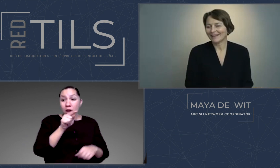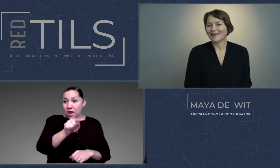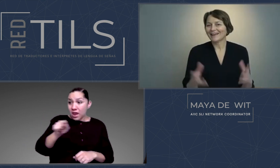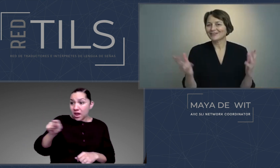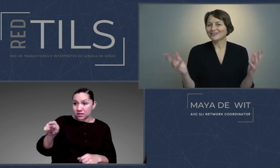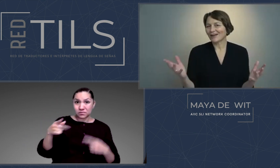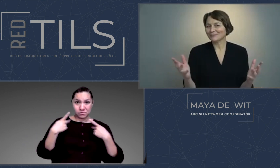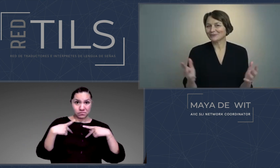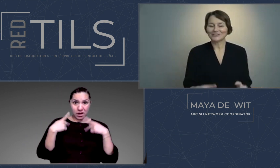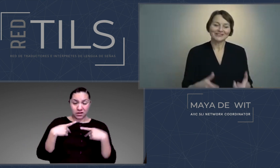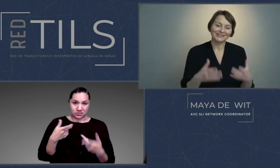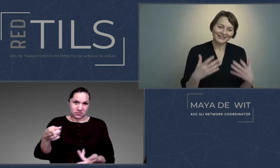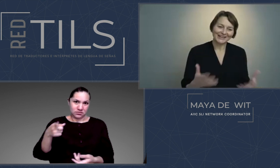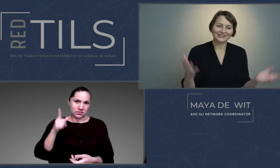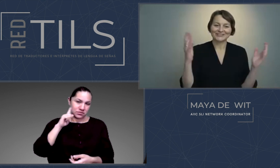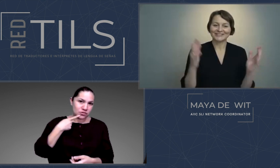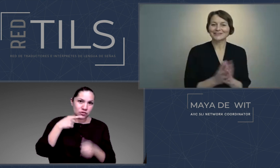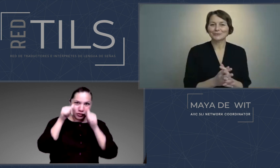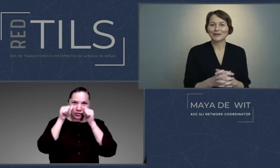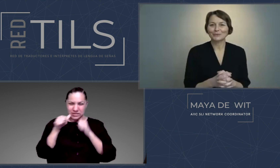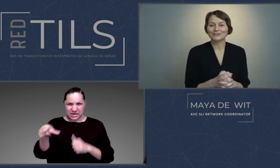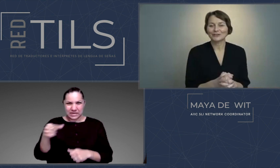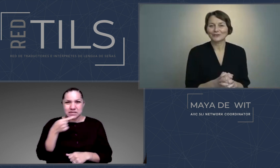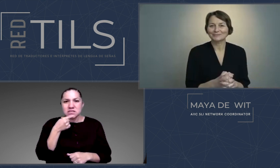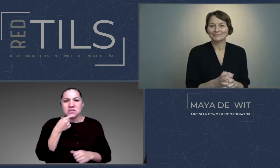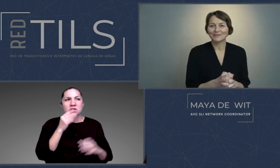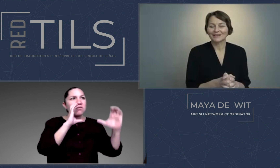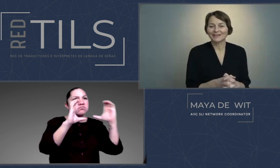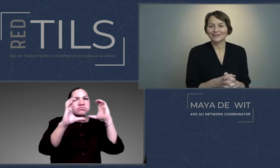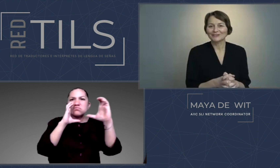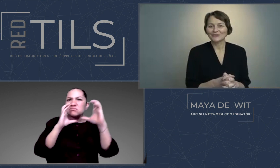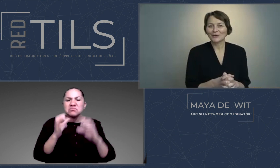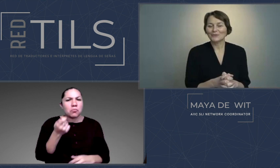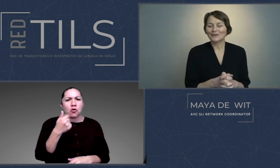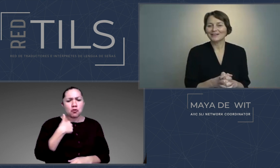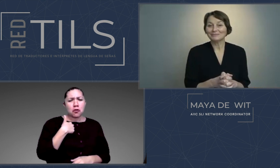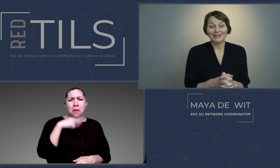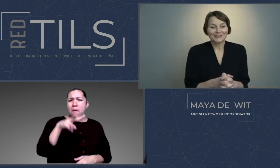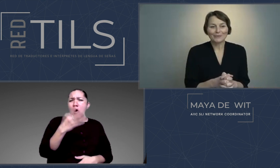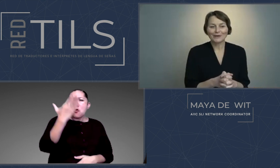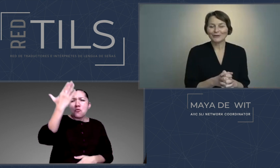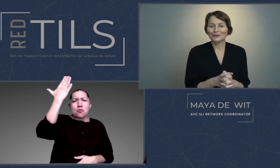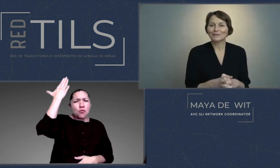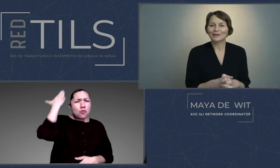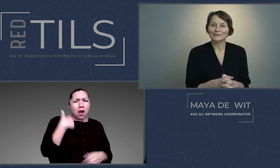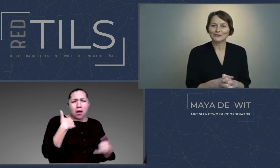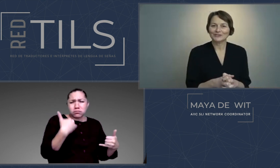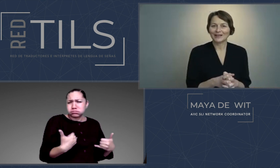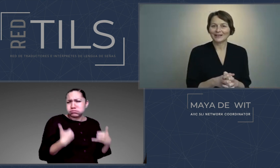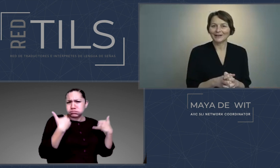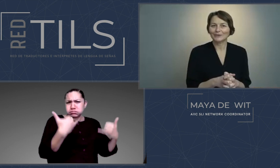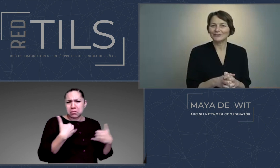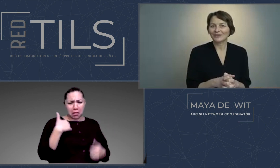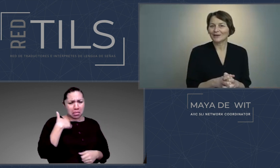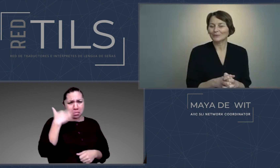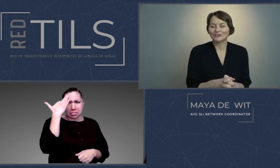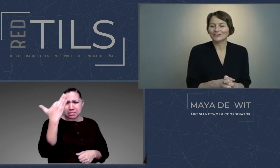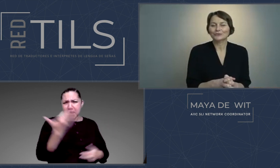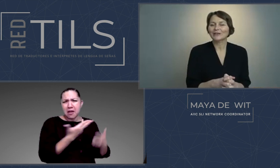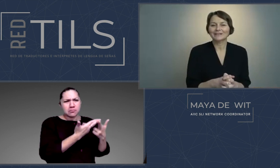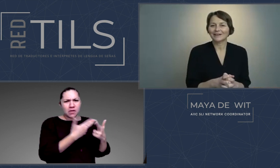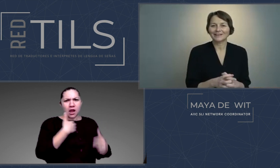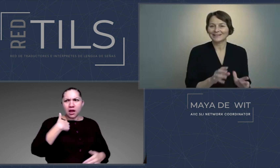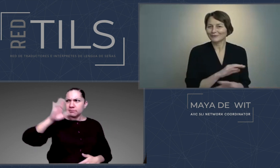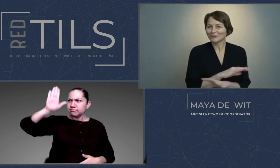quienes comunicarse y yo estaba muy joven, tenía mucho tiempo y dije, de aquí soy, esto es lo que quiero aprender. Así que fue así